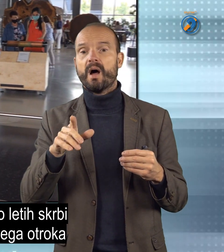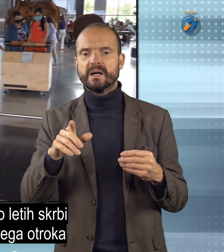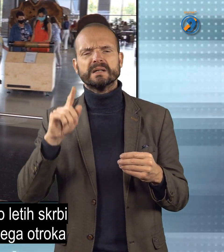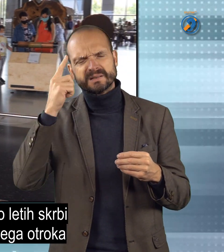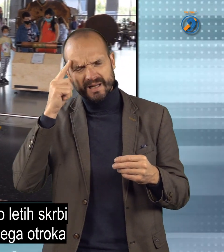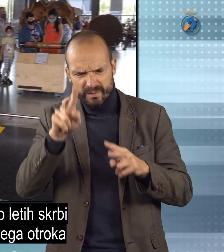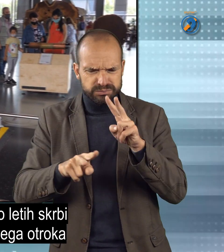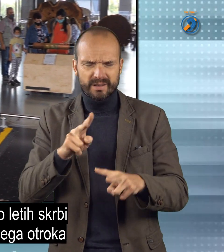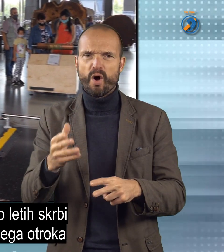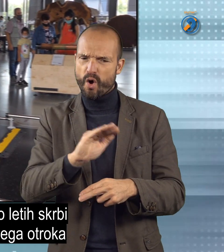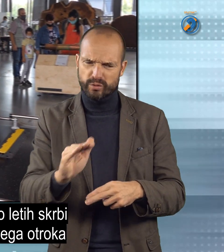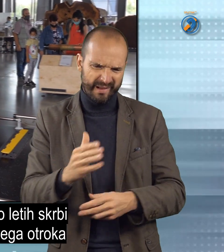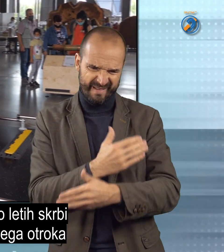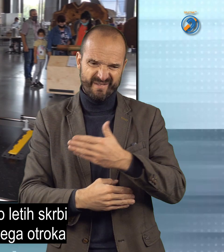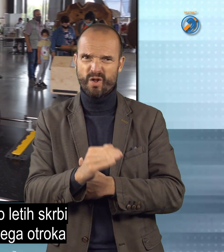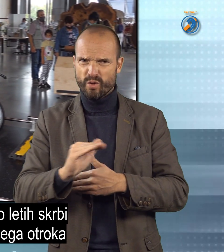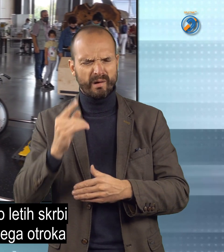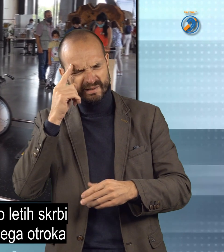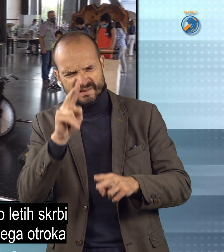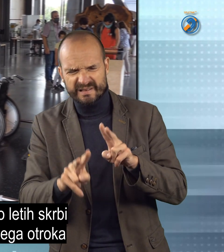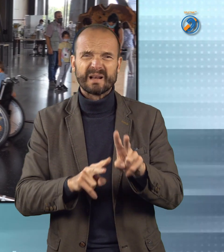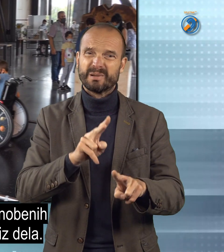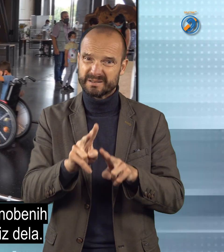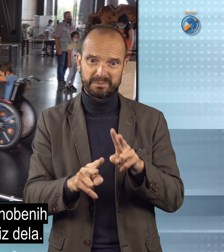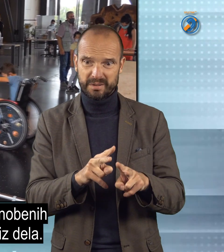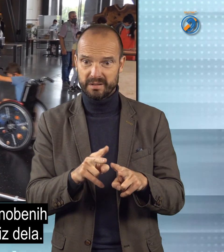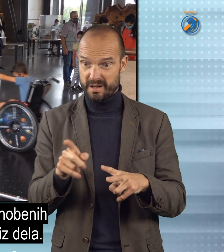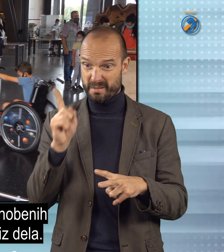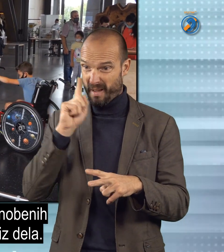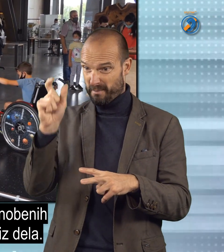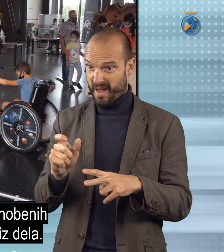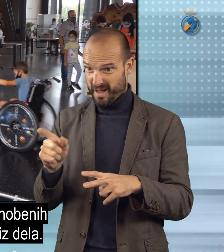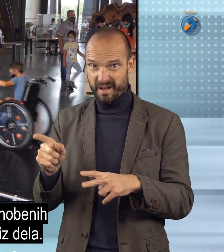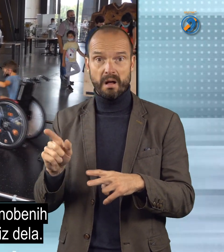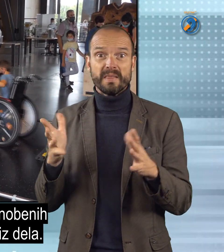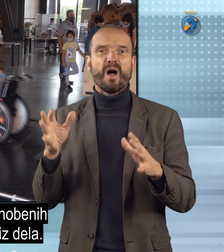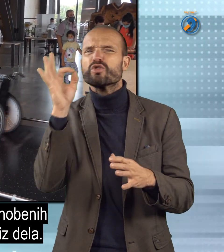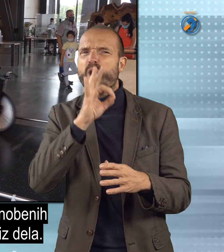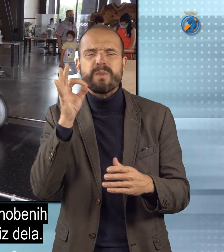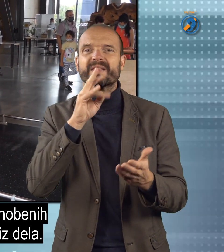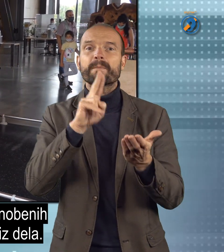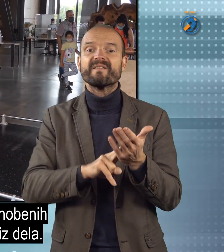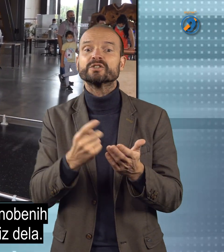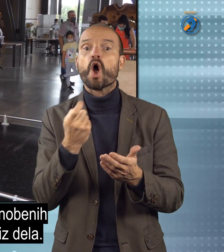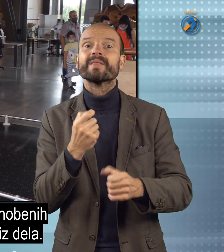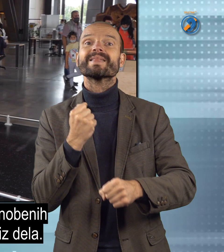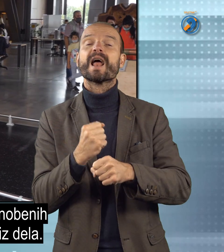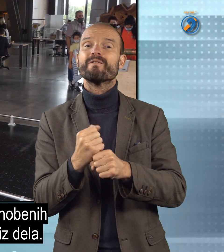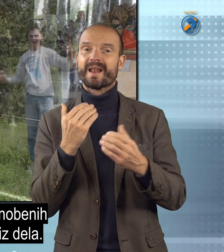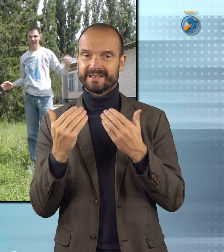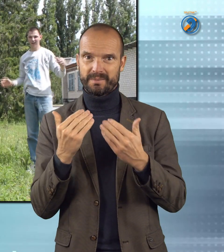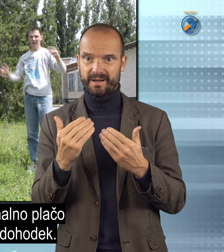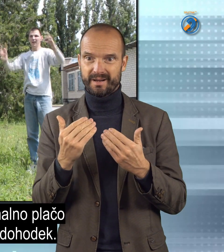letih skrbi za svojega otroka, invalidnega otroka, nimajo nobenih pravic iz